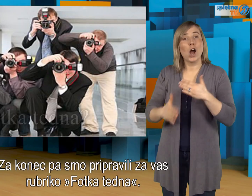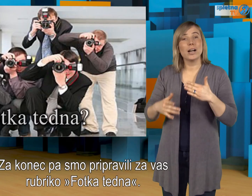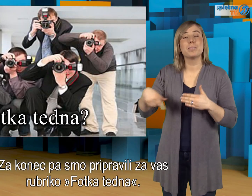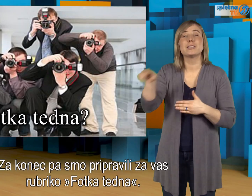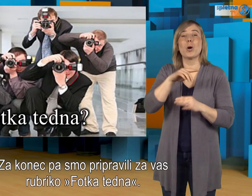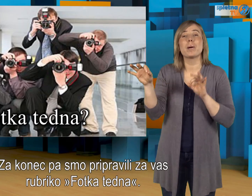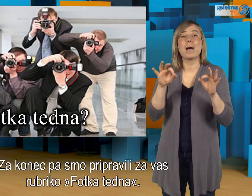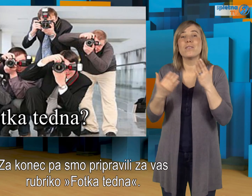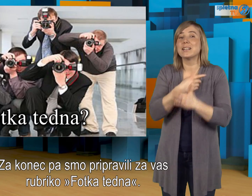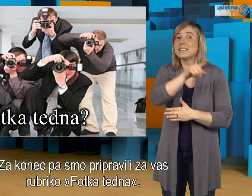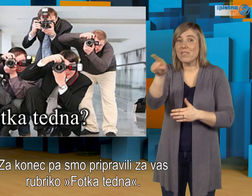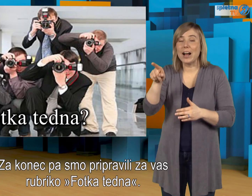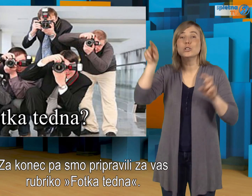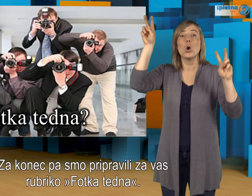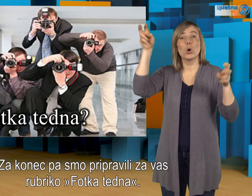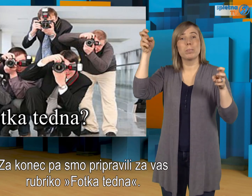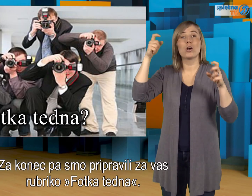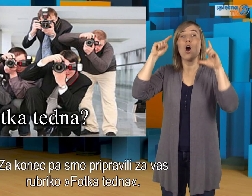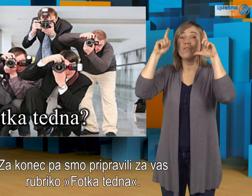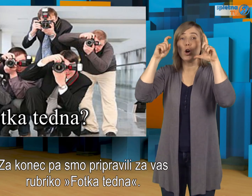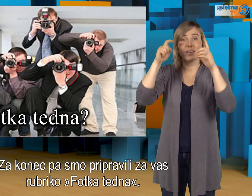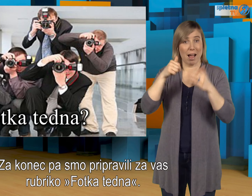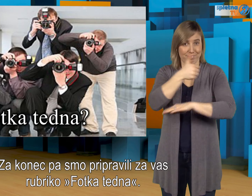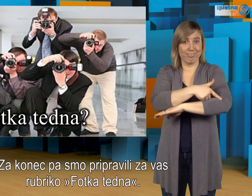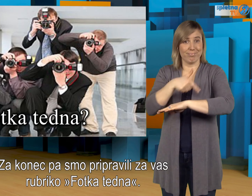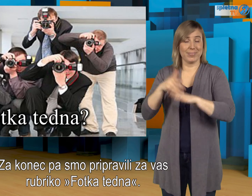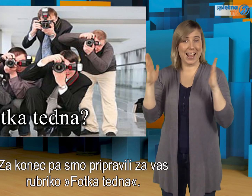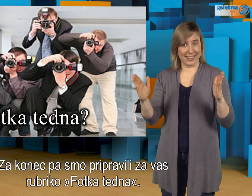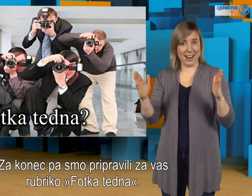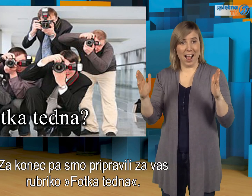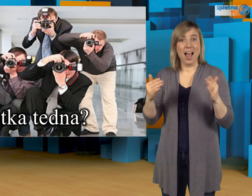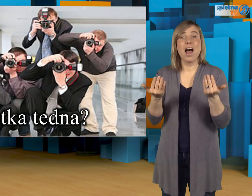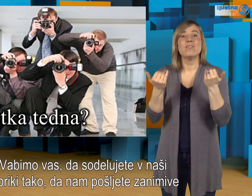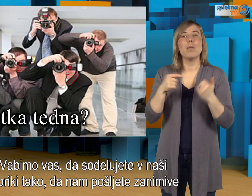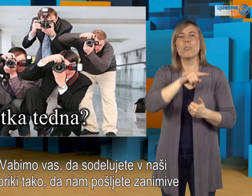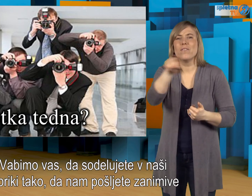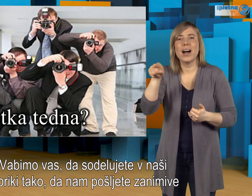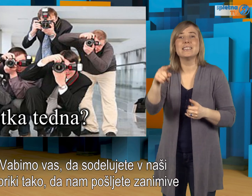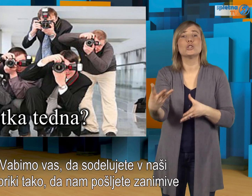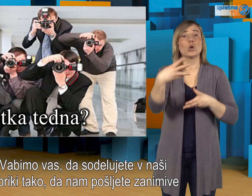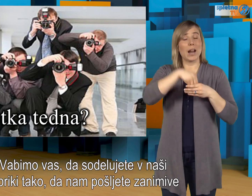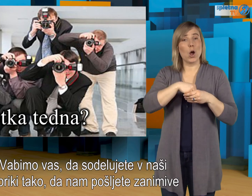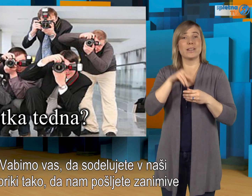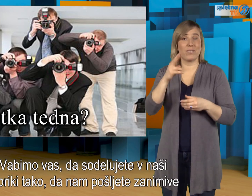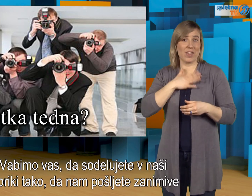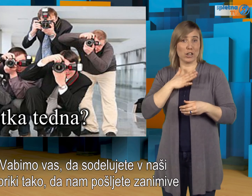Za konec pa smo pripravili za vas rubriko Fotka tedna. Vabimo vas, da sodelujete v